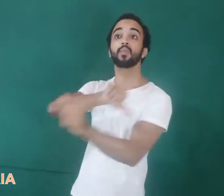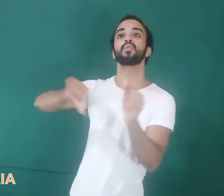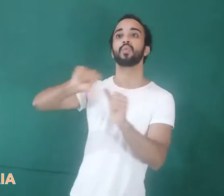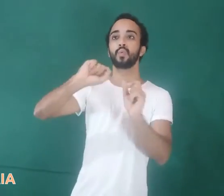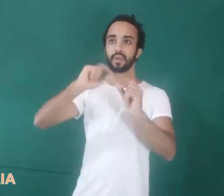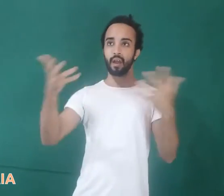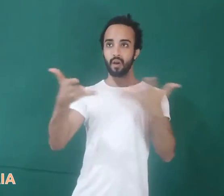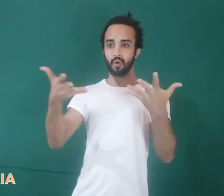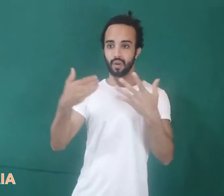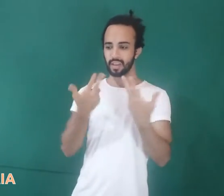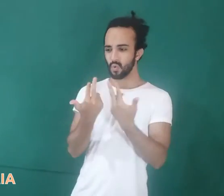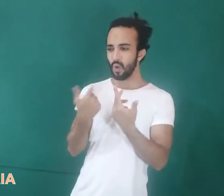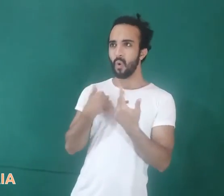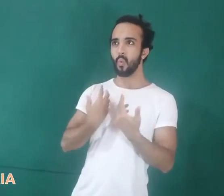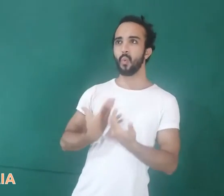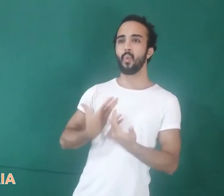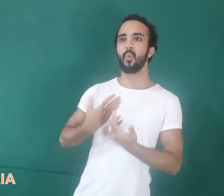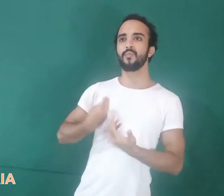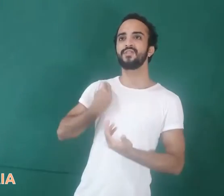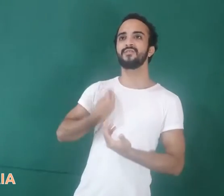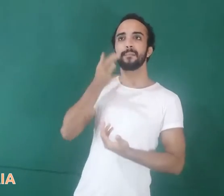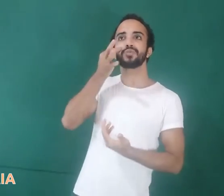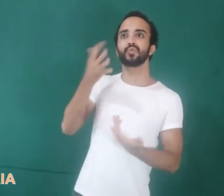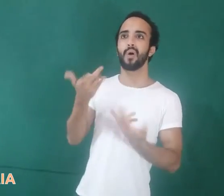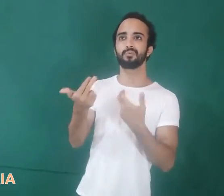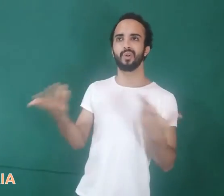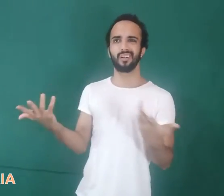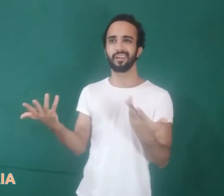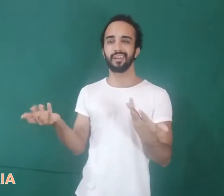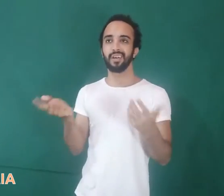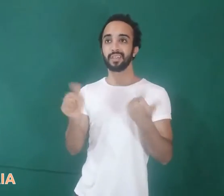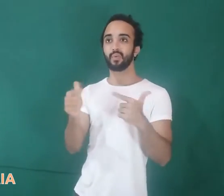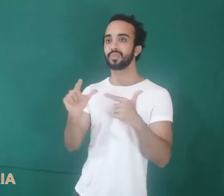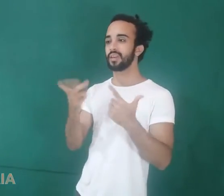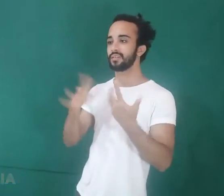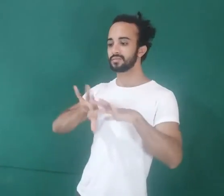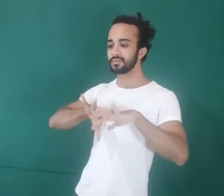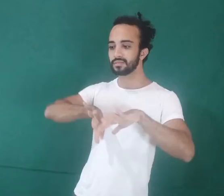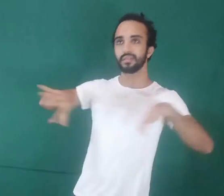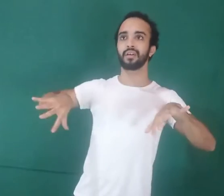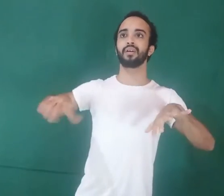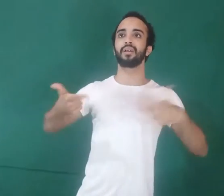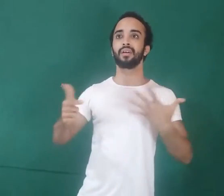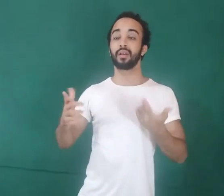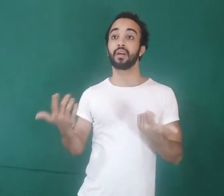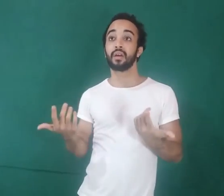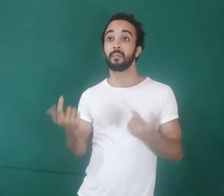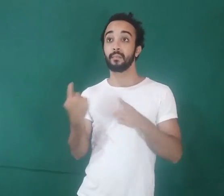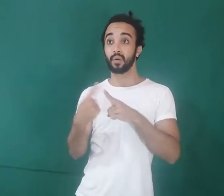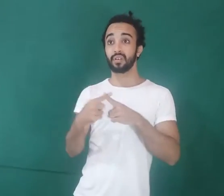forma. Então a gente não tem mais coro, de certa forma. A gente não tem coro porque a gente está usando isso da mesma forma que a gente usa nossas